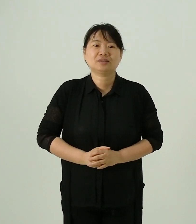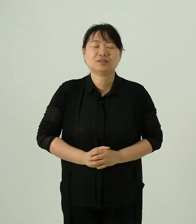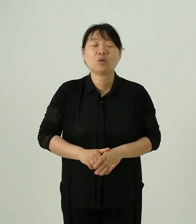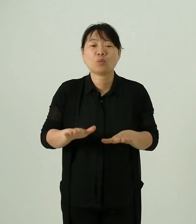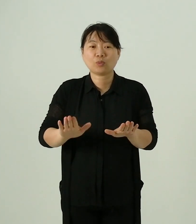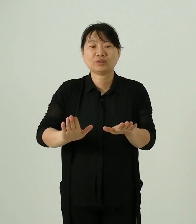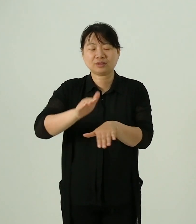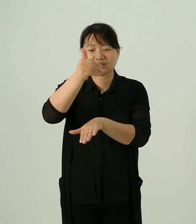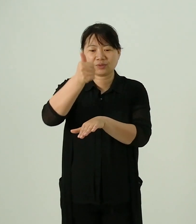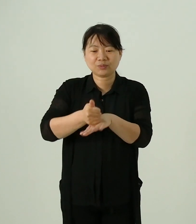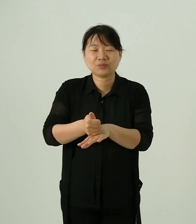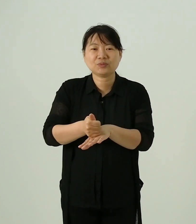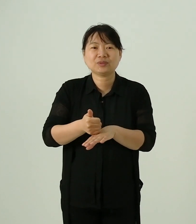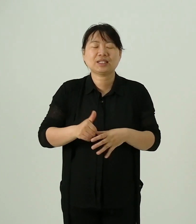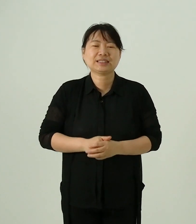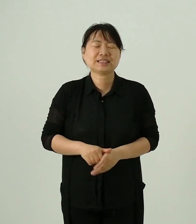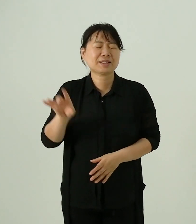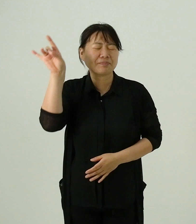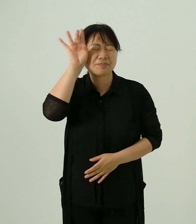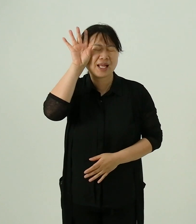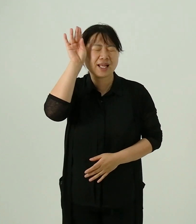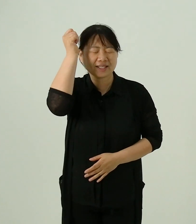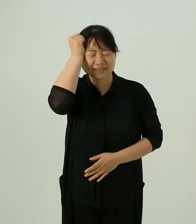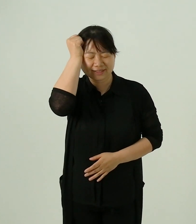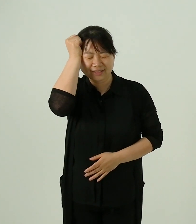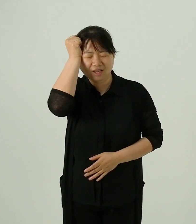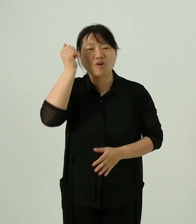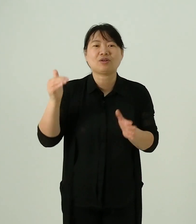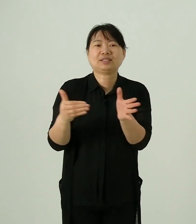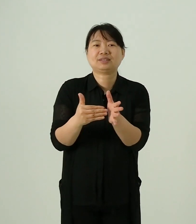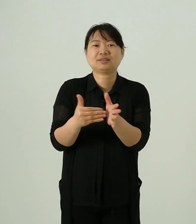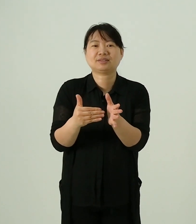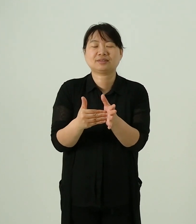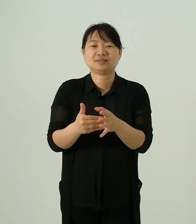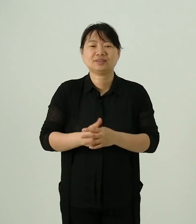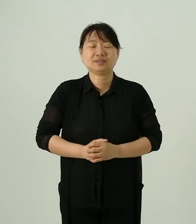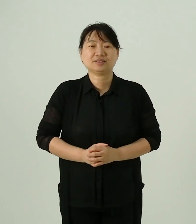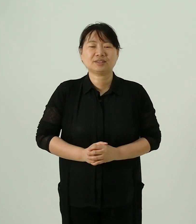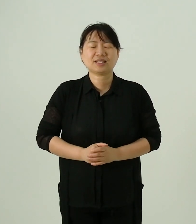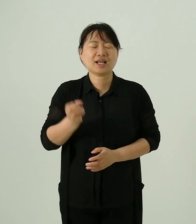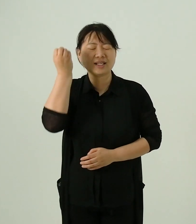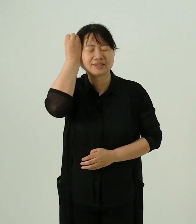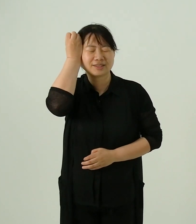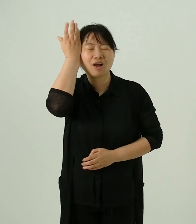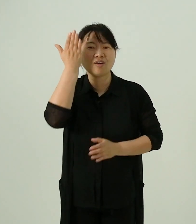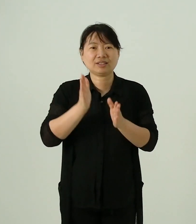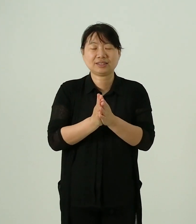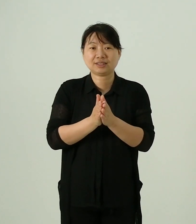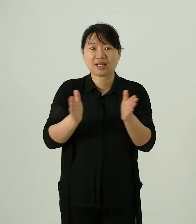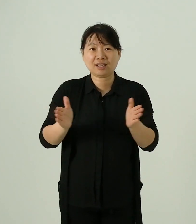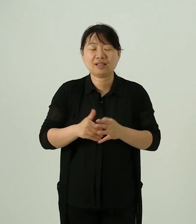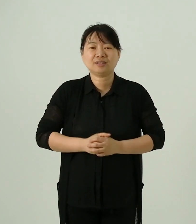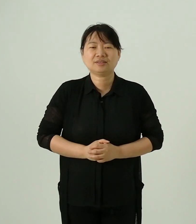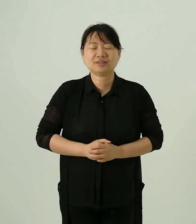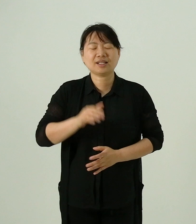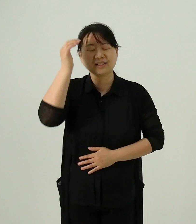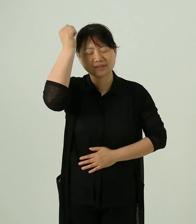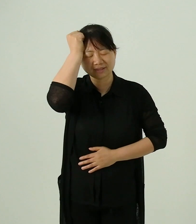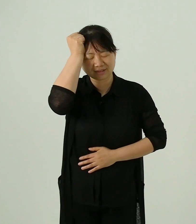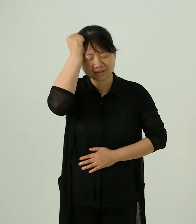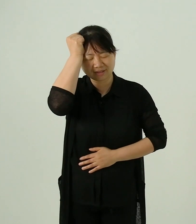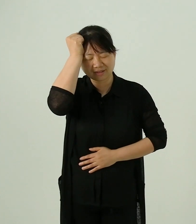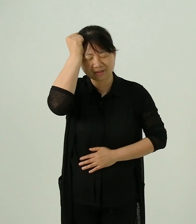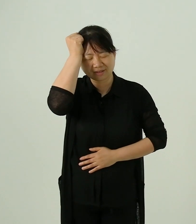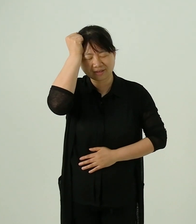오늘 결론이 뜻밖에도 기억하다로 끝이 나요. 잊었다로 시작을 해서